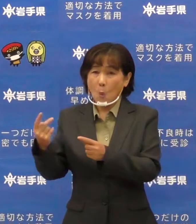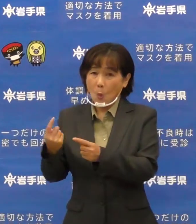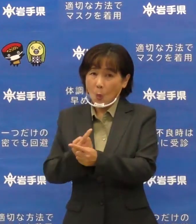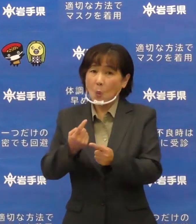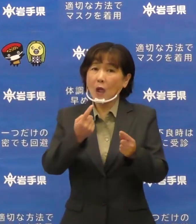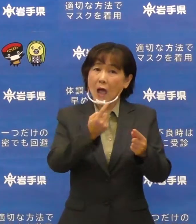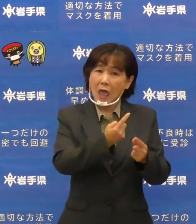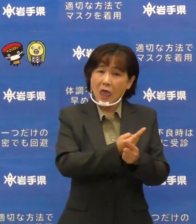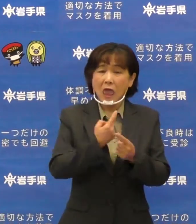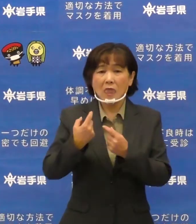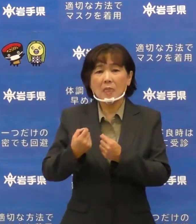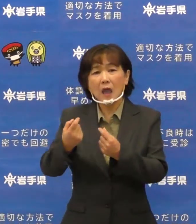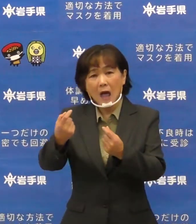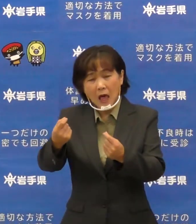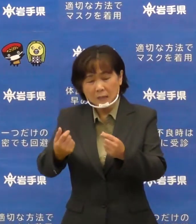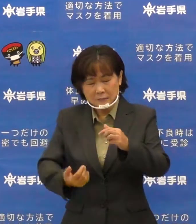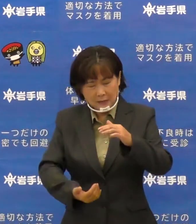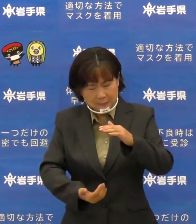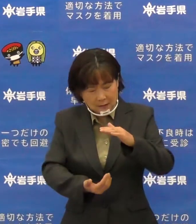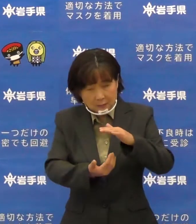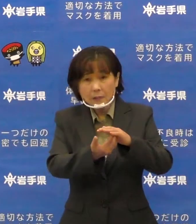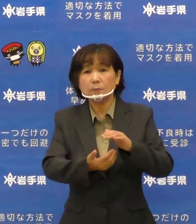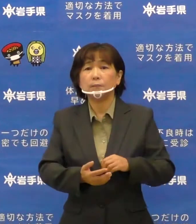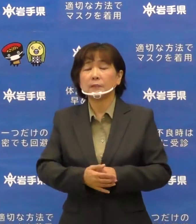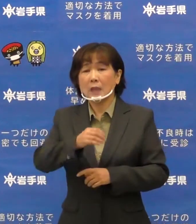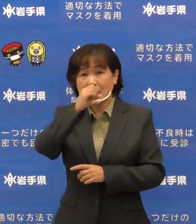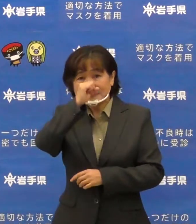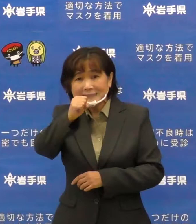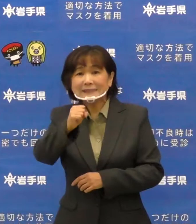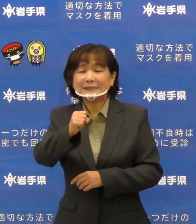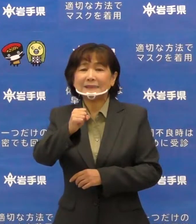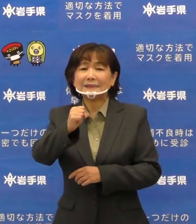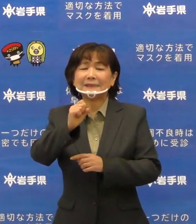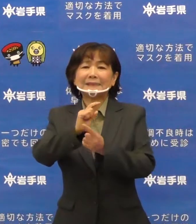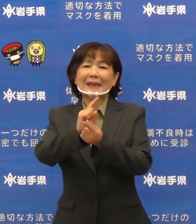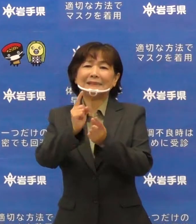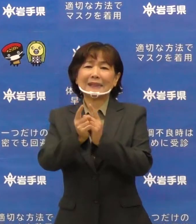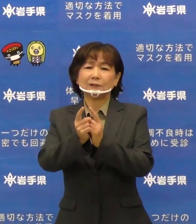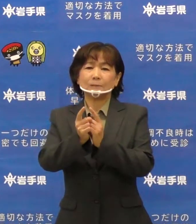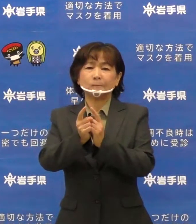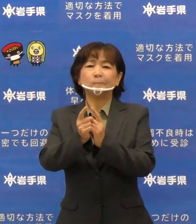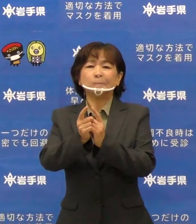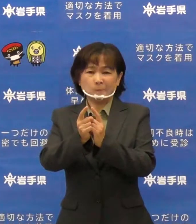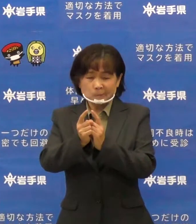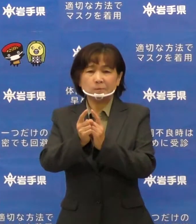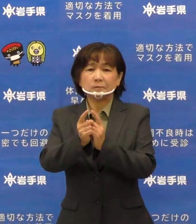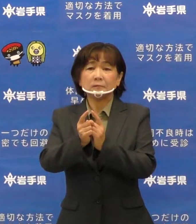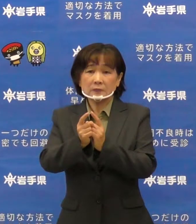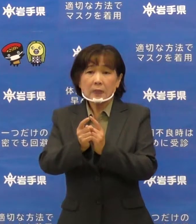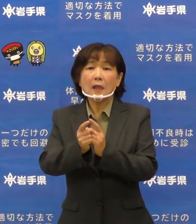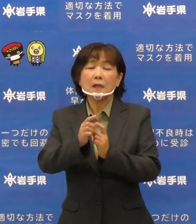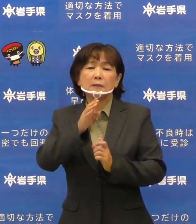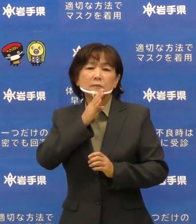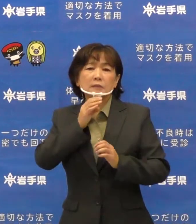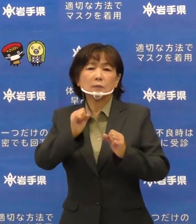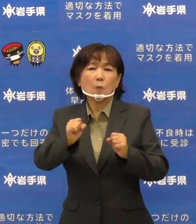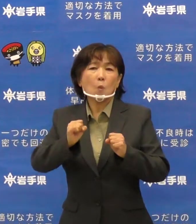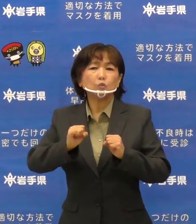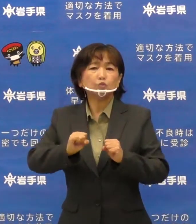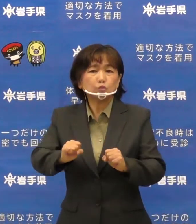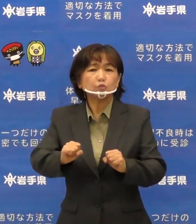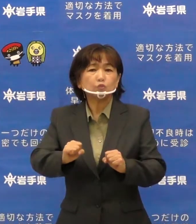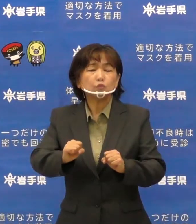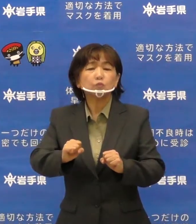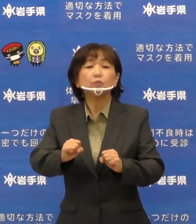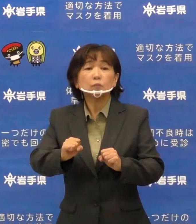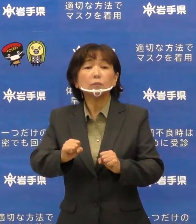で最大限、いい対策にして実行するというところでこう成功例